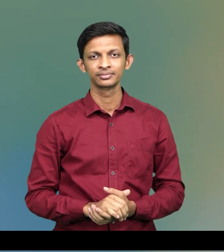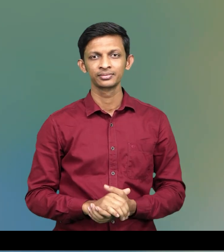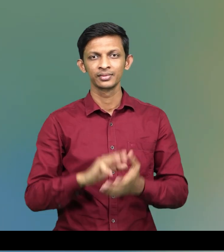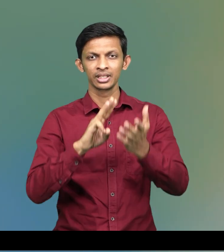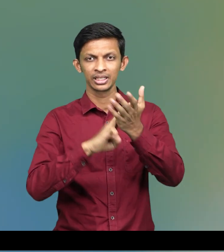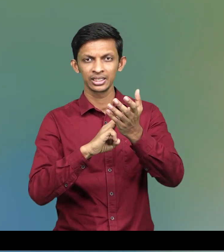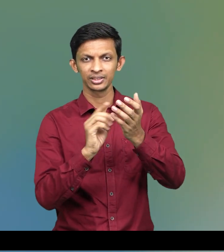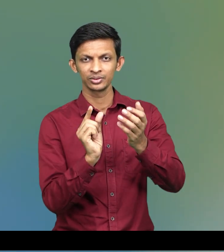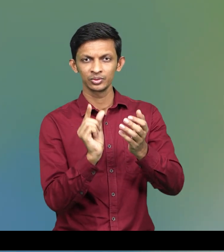మున్సిపల్,